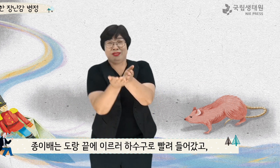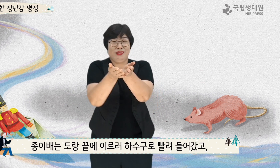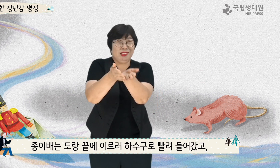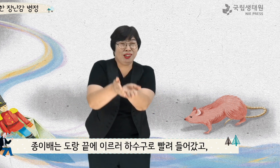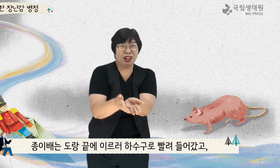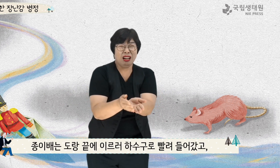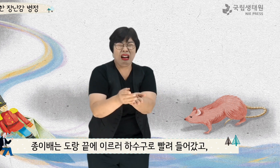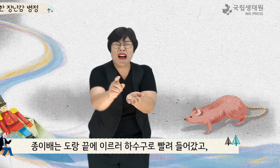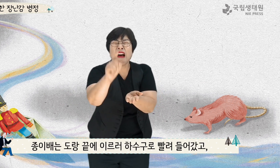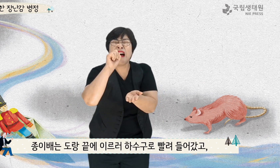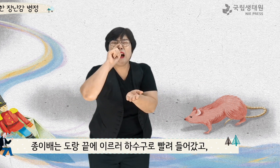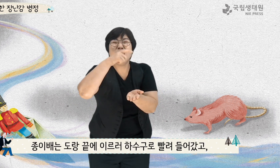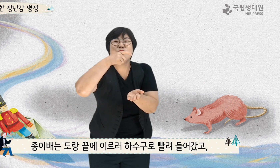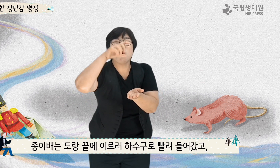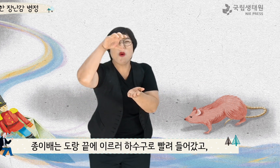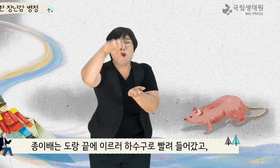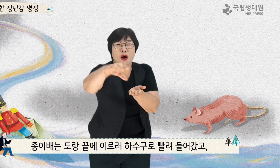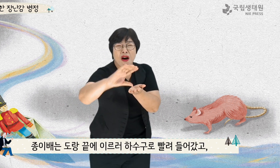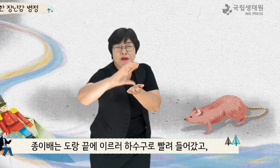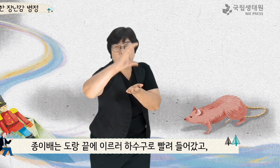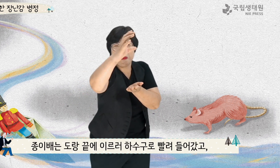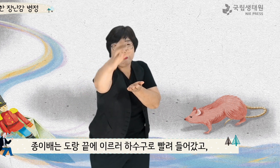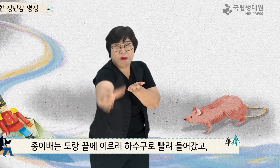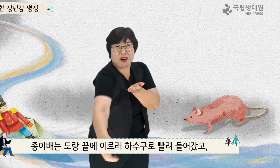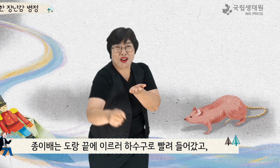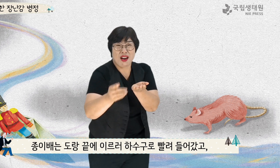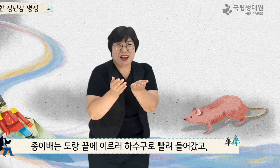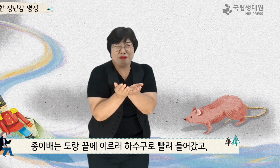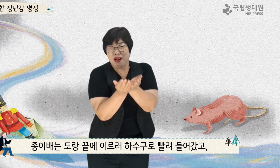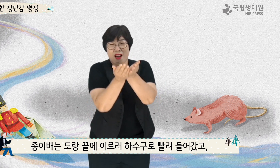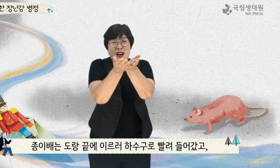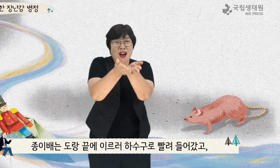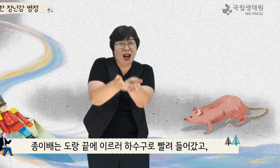종이배는 도랑 끝에 이르러 하수구로 빨려 들어갔고